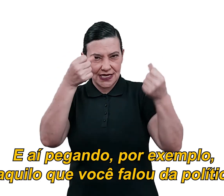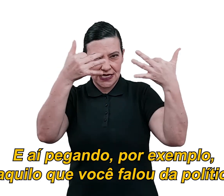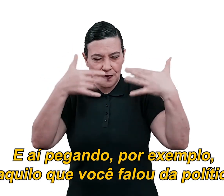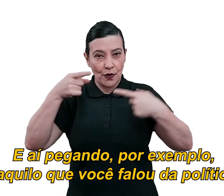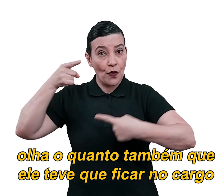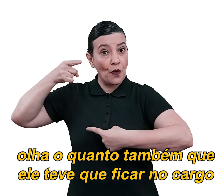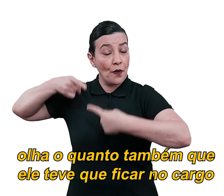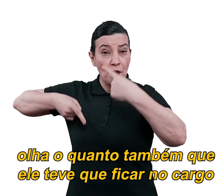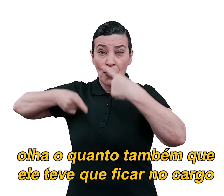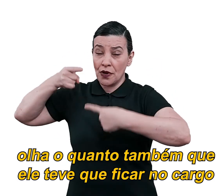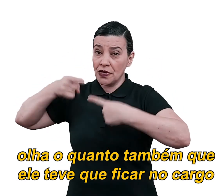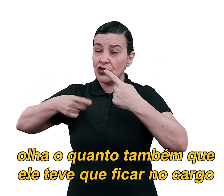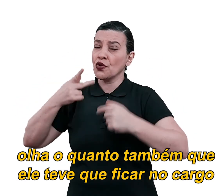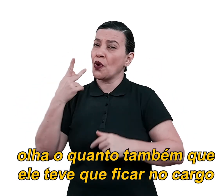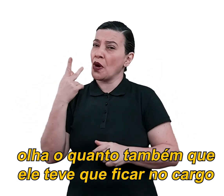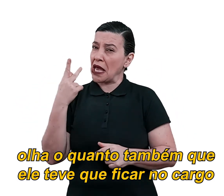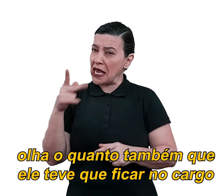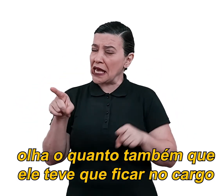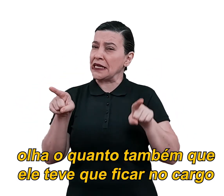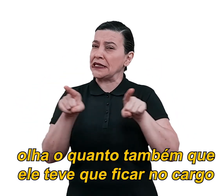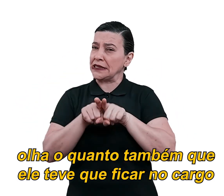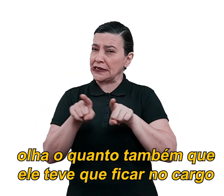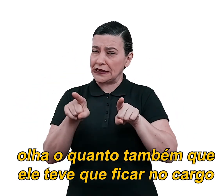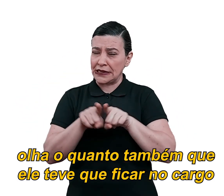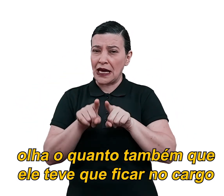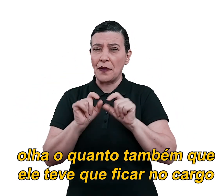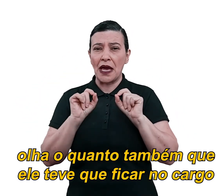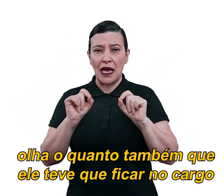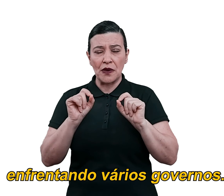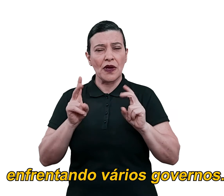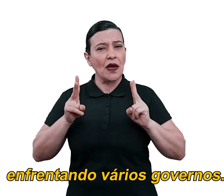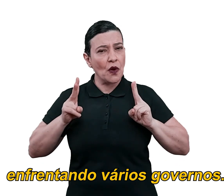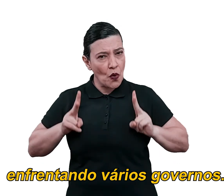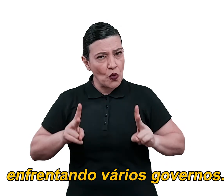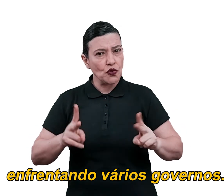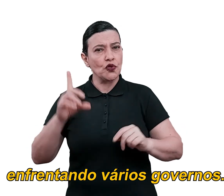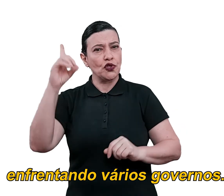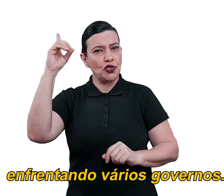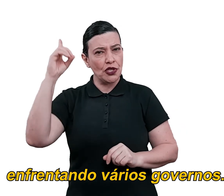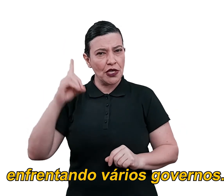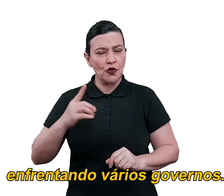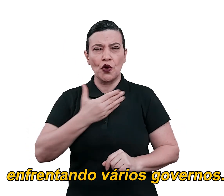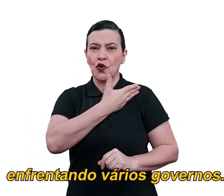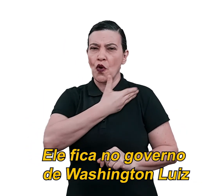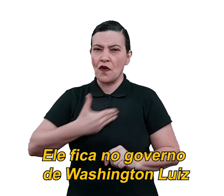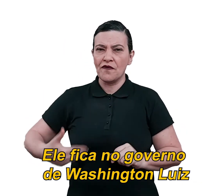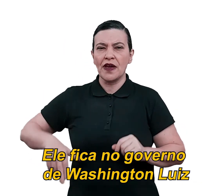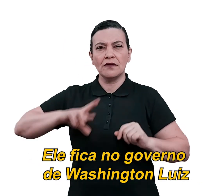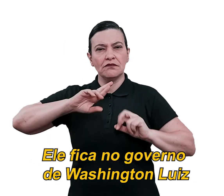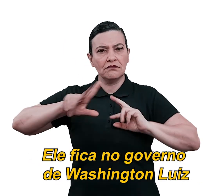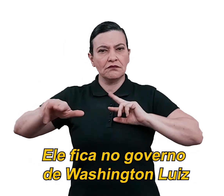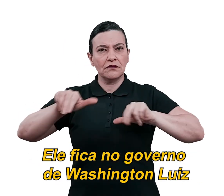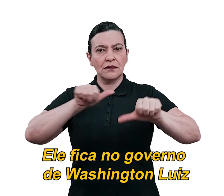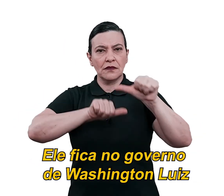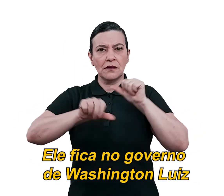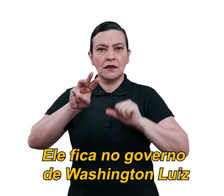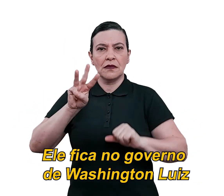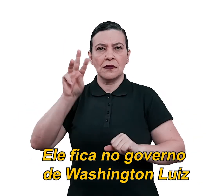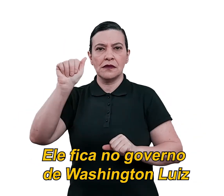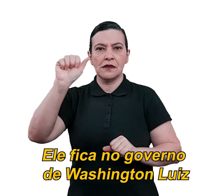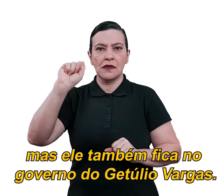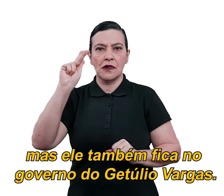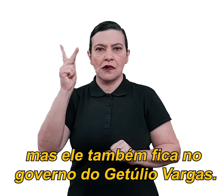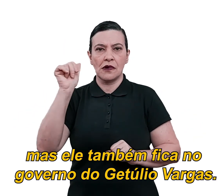da política, olha o quanto também ele teve que ficar no cargo enfrentando vários governos, né? Ele fica no governo de